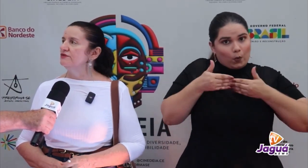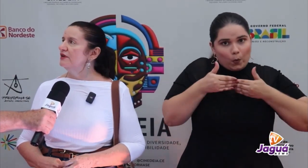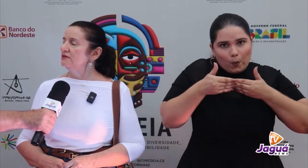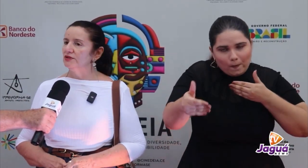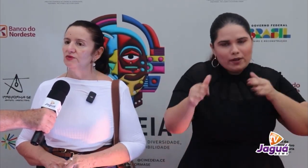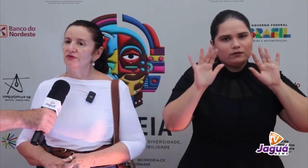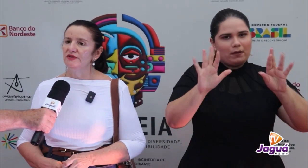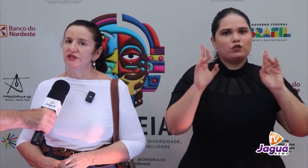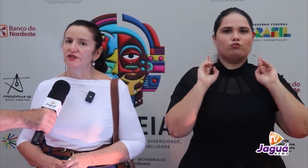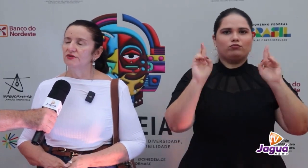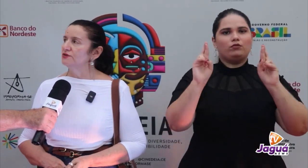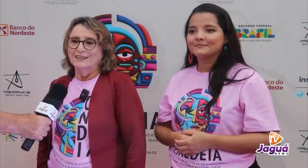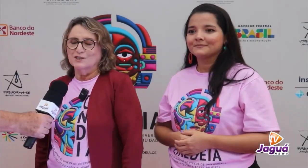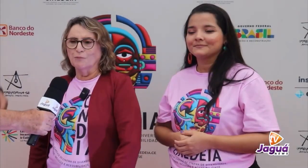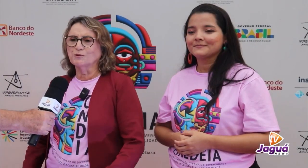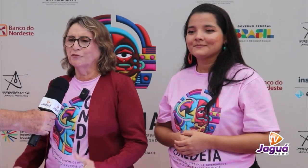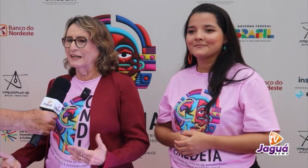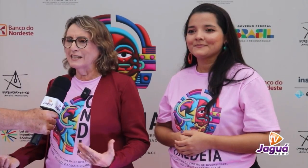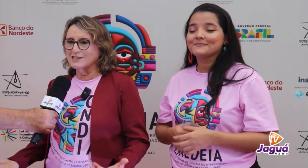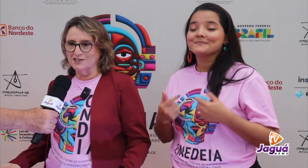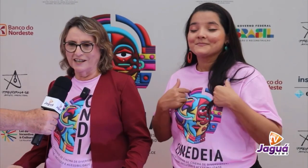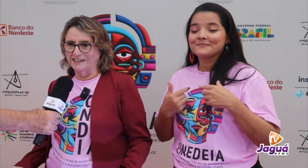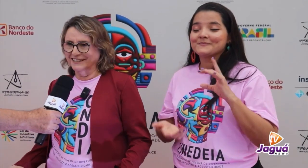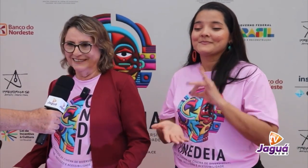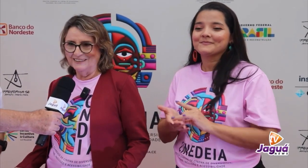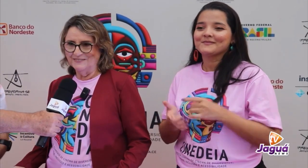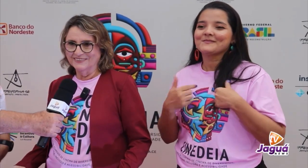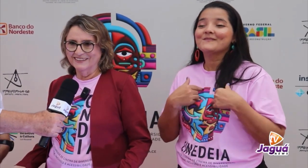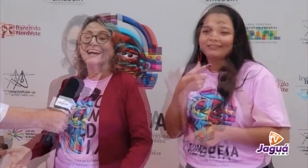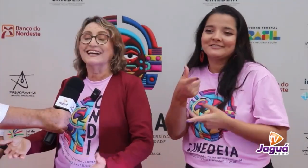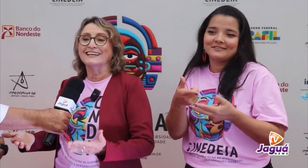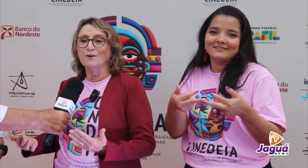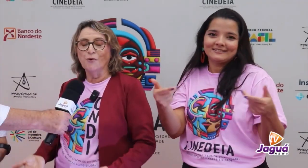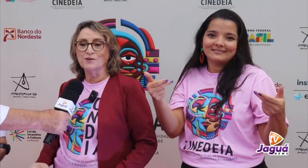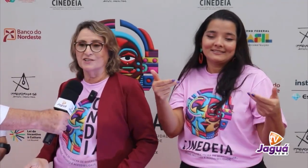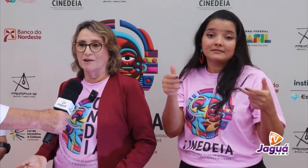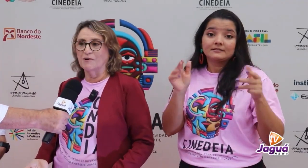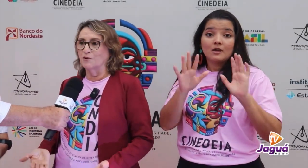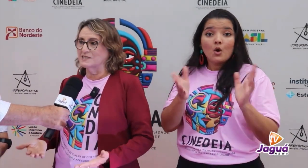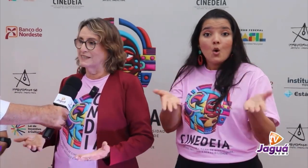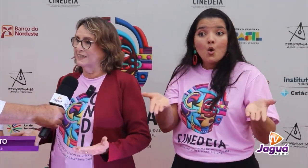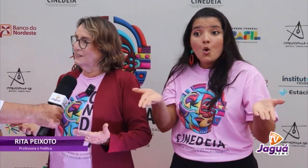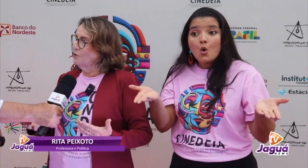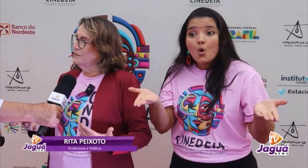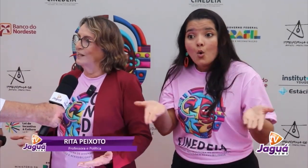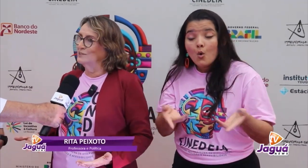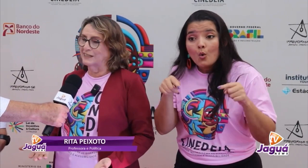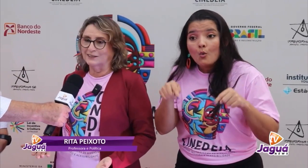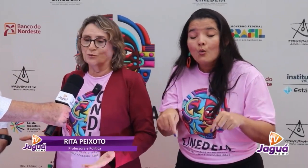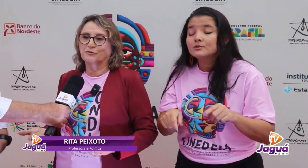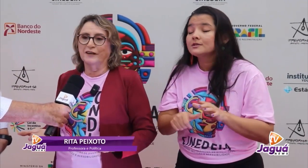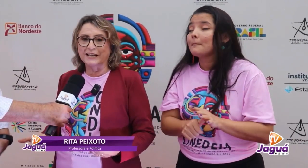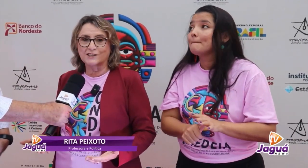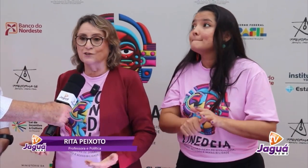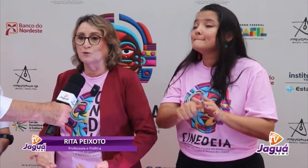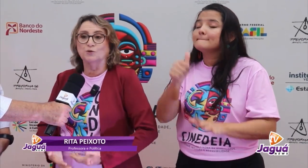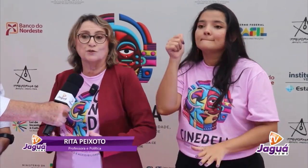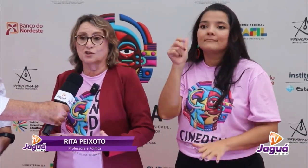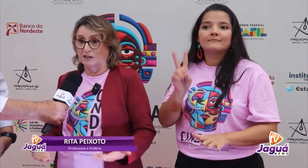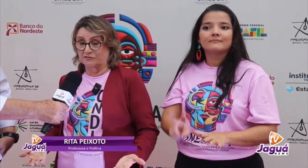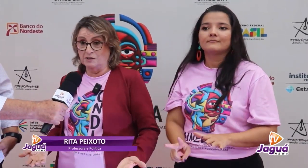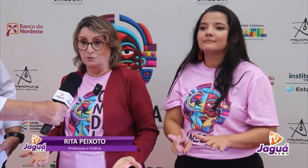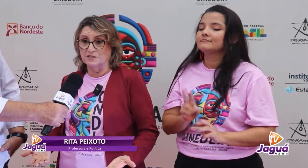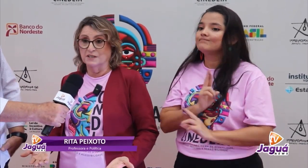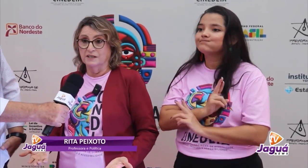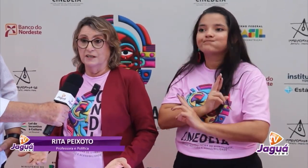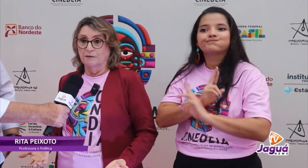se efetivar, não tenho dúvida disso. Estou muito feliz de estar aqui. Que hoje é uma coisa tão inédita, tão diferente de tudo